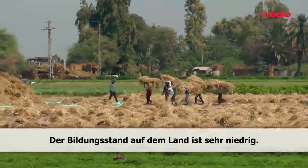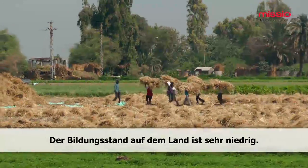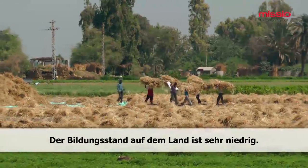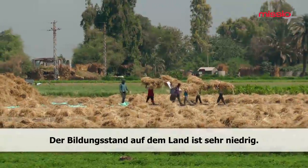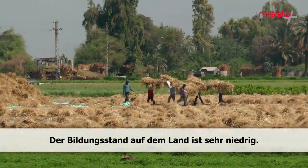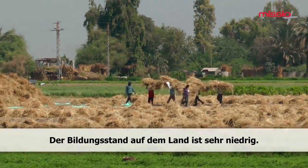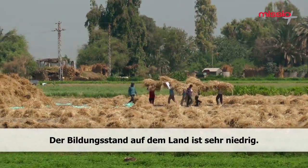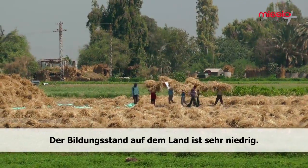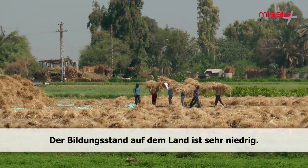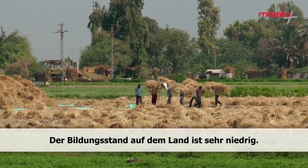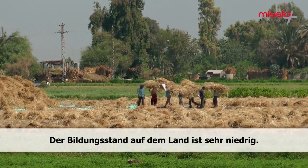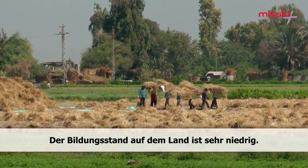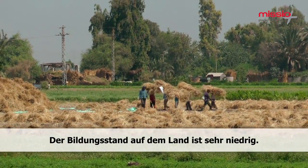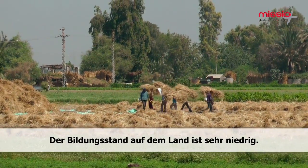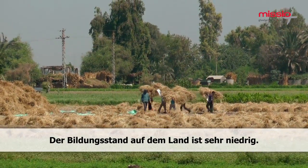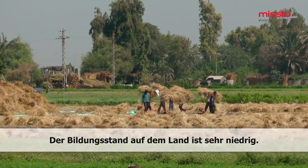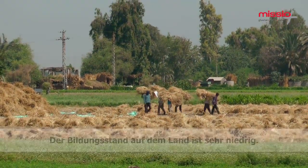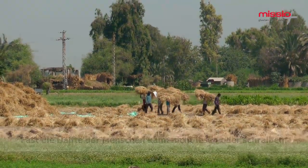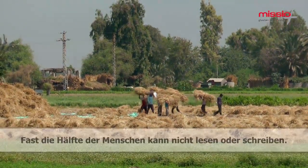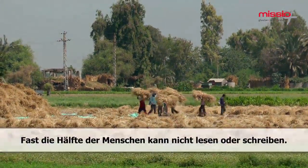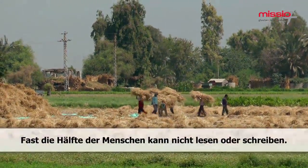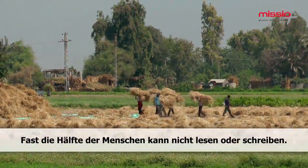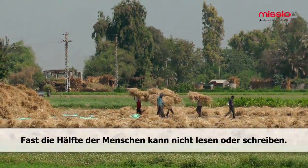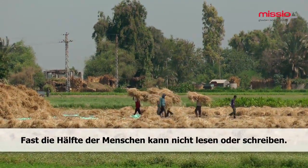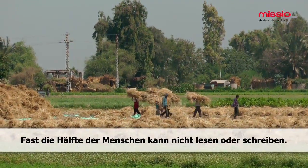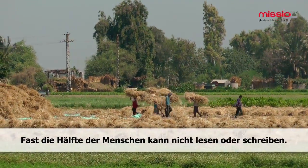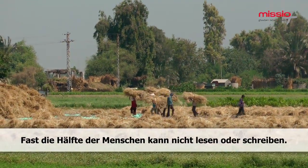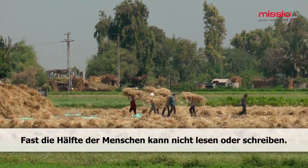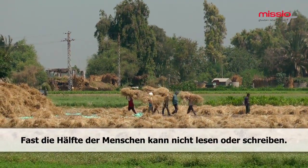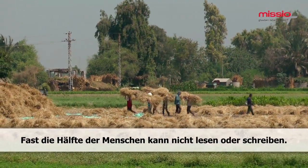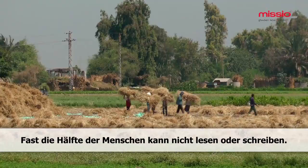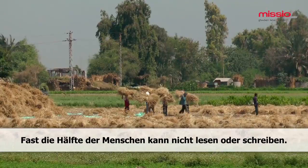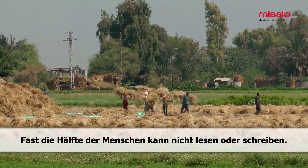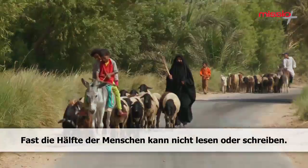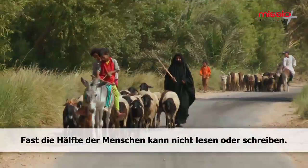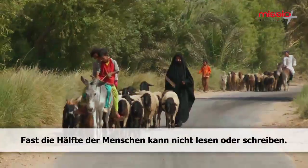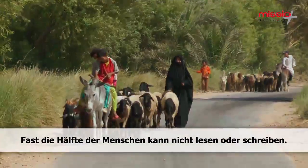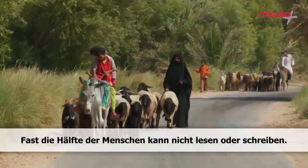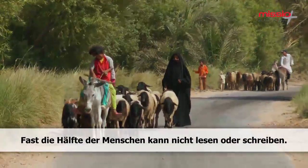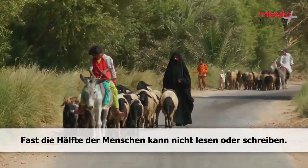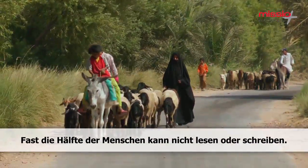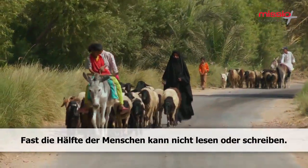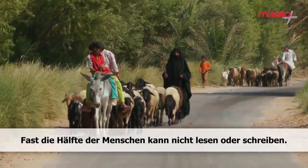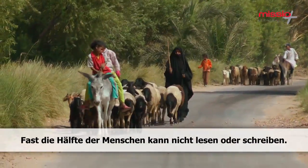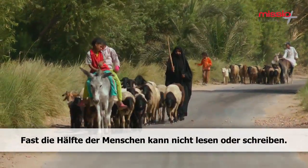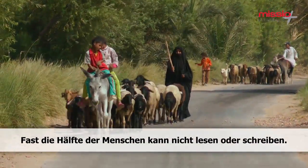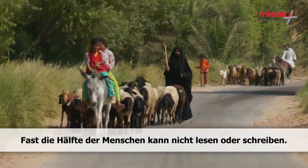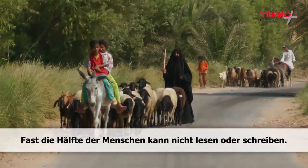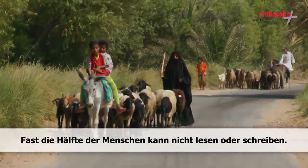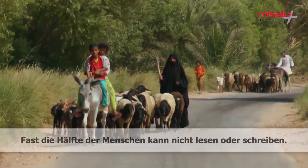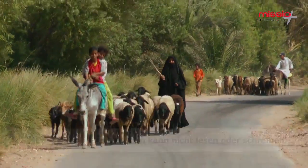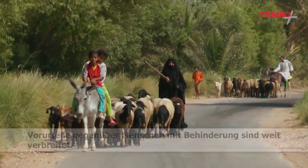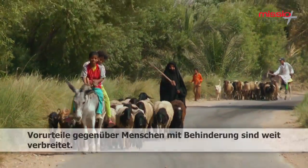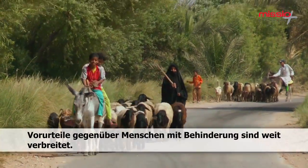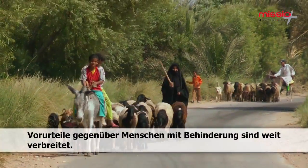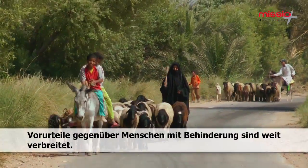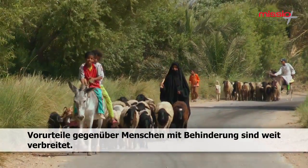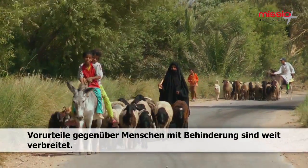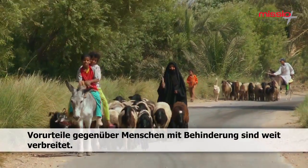Der Bildungsstand auf dem Land ist sehr niedrig. Fast die Hälfte der Menschen kann nicht lesen oder schreiben. Vorurteile gegenüber